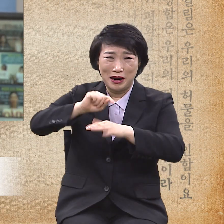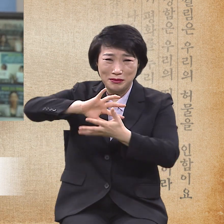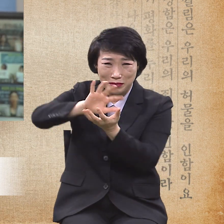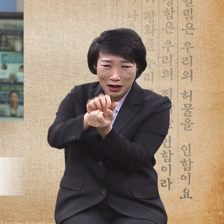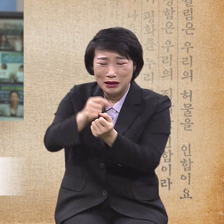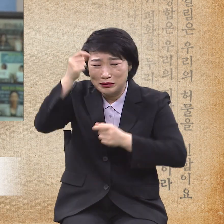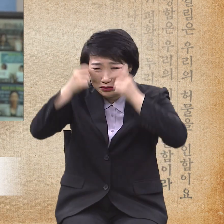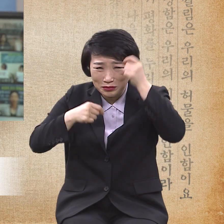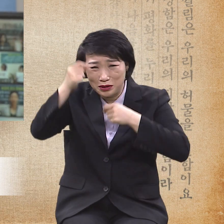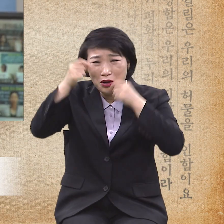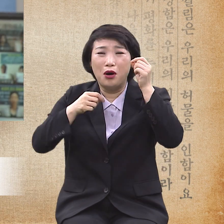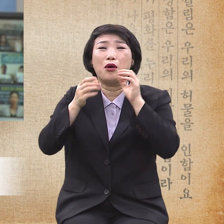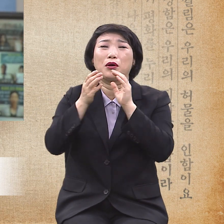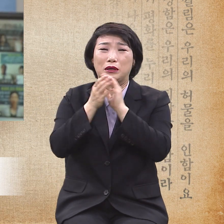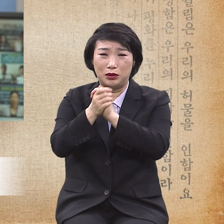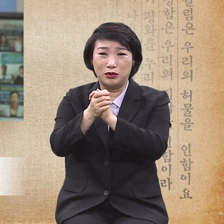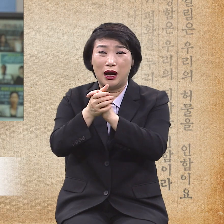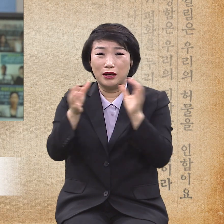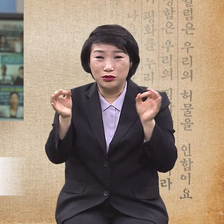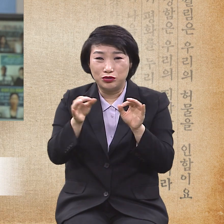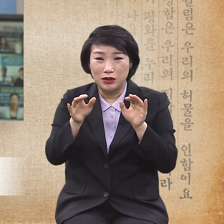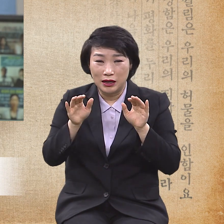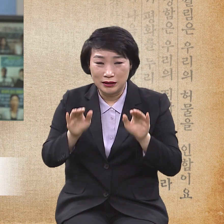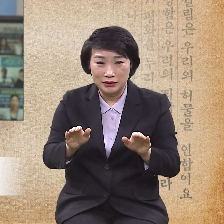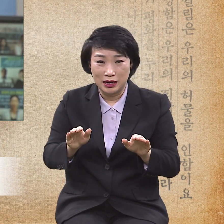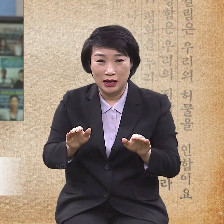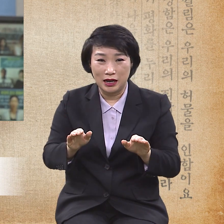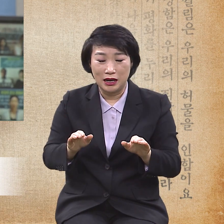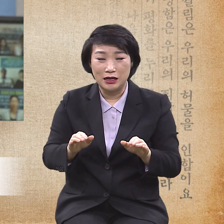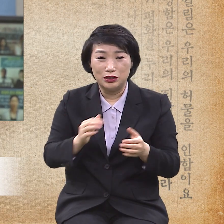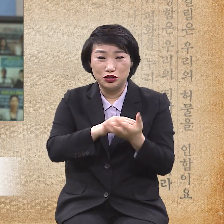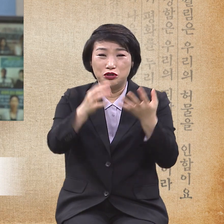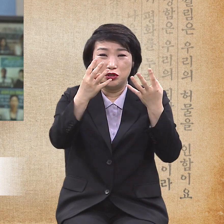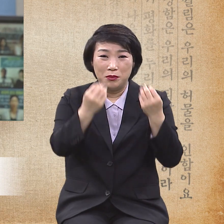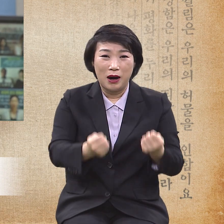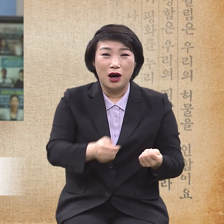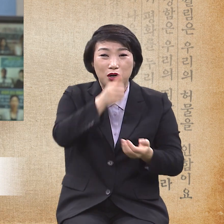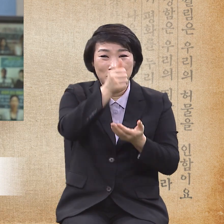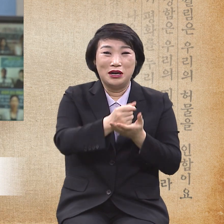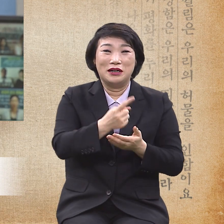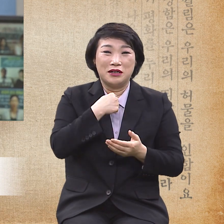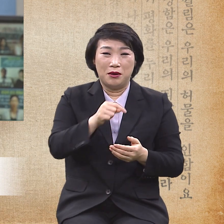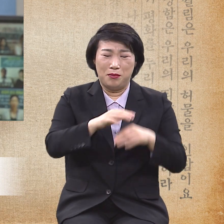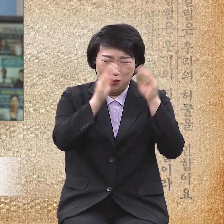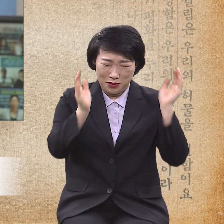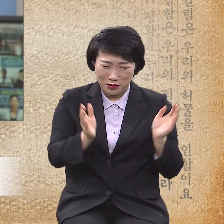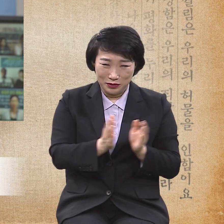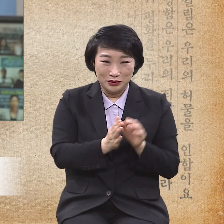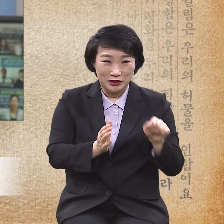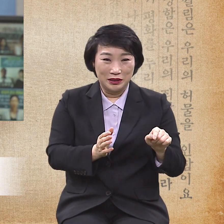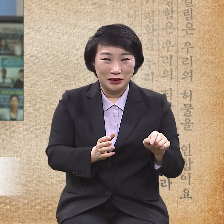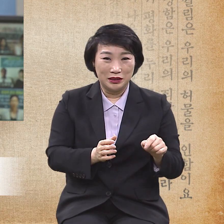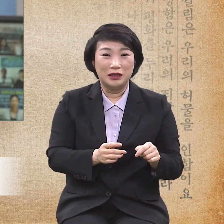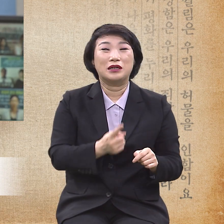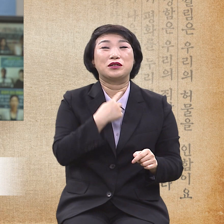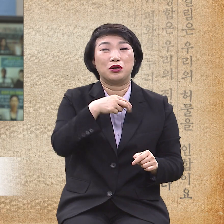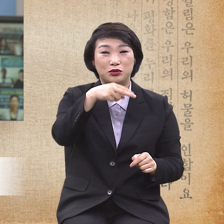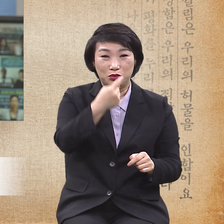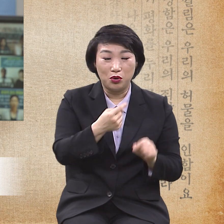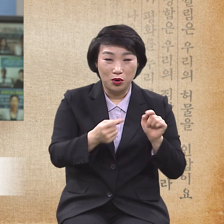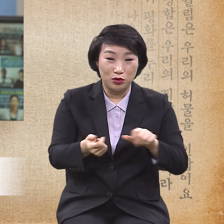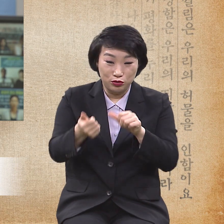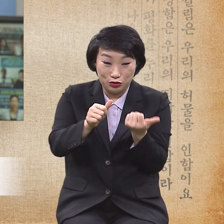애절하게 눈물로 기도하는 순간 그 수많은 범죄한 죄를 그친 그도